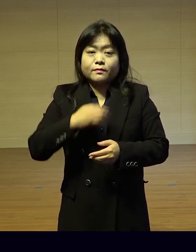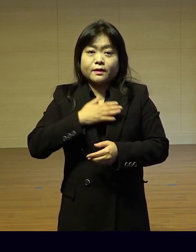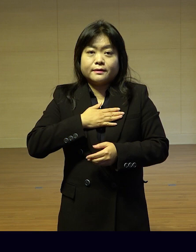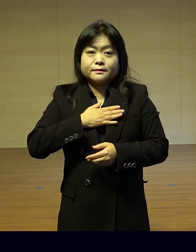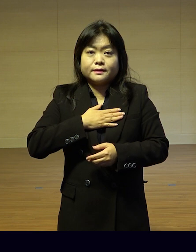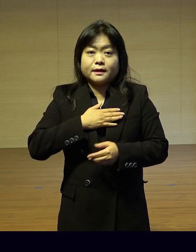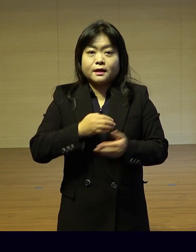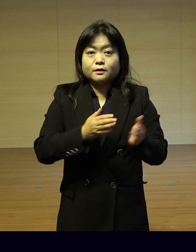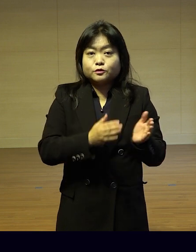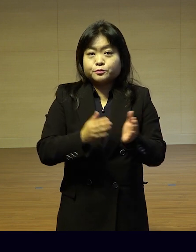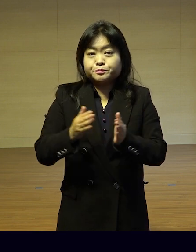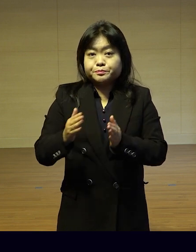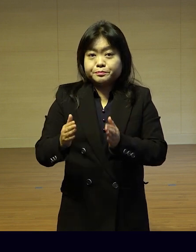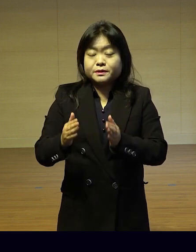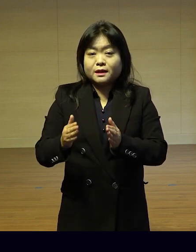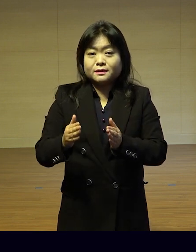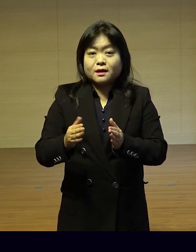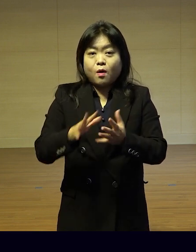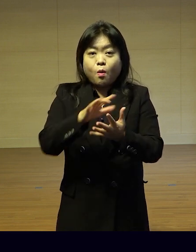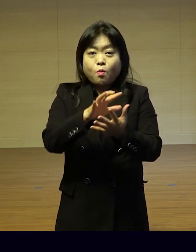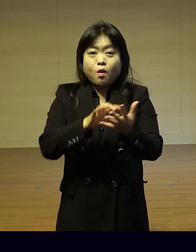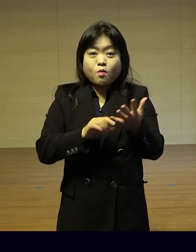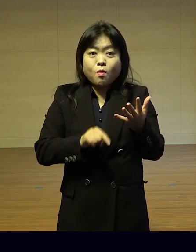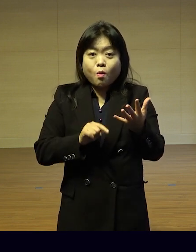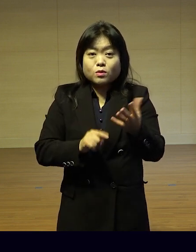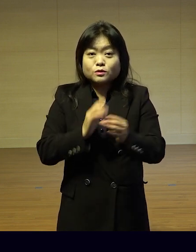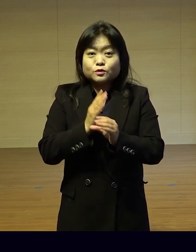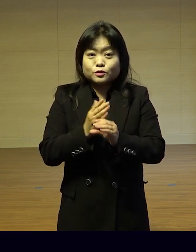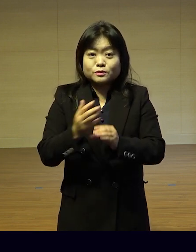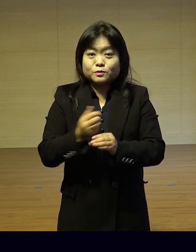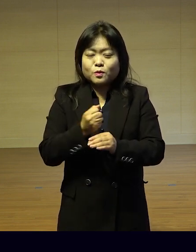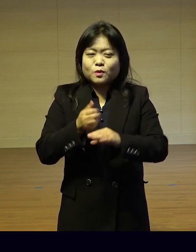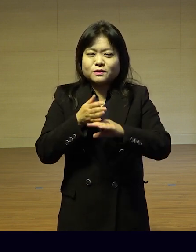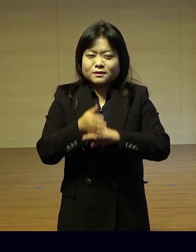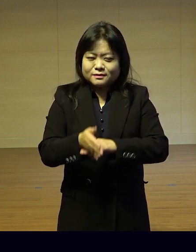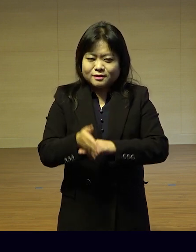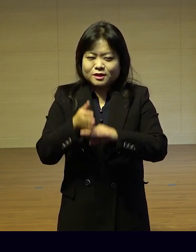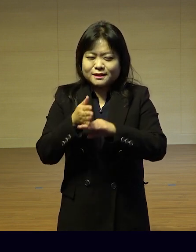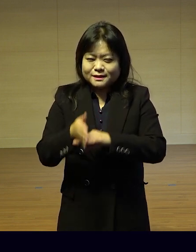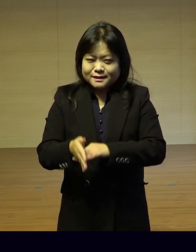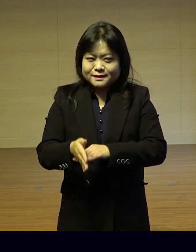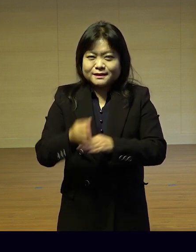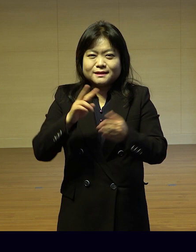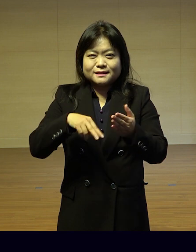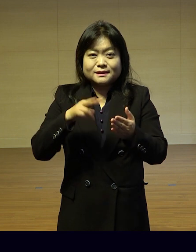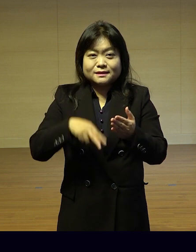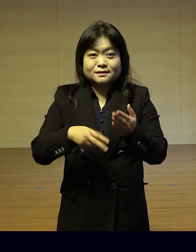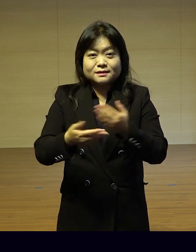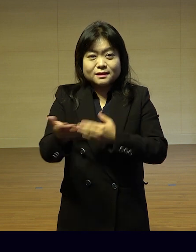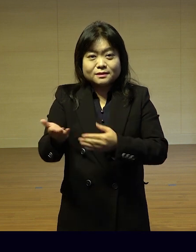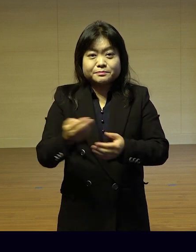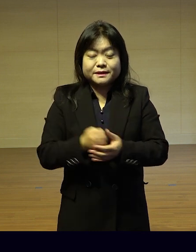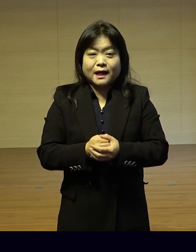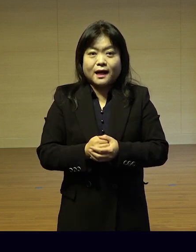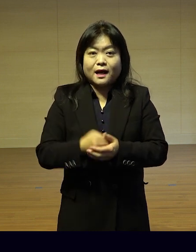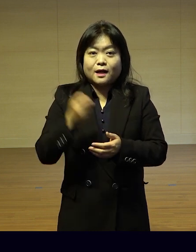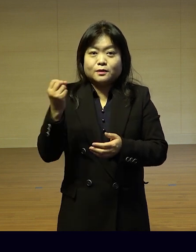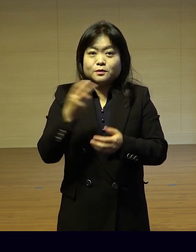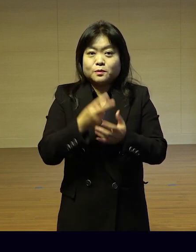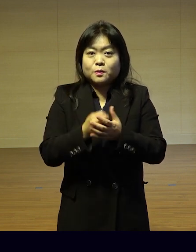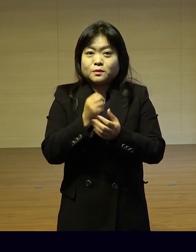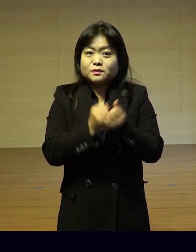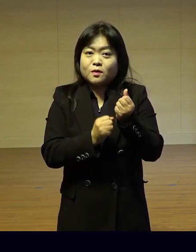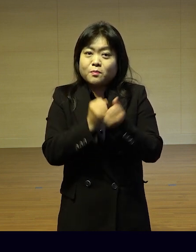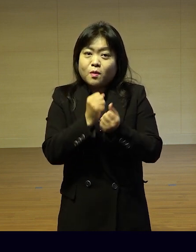제가 그 준비한 원고를 중심으로 좀 천천히 읽어 나가겠습니다. 그리고